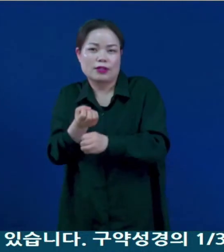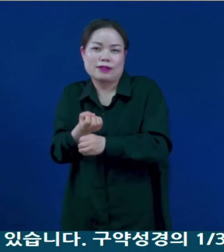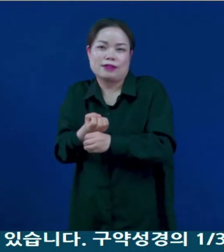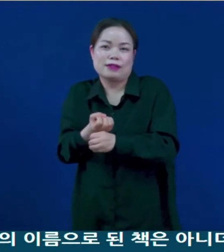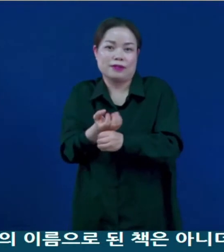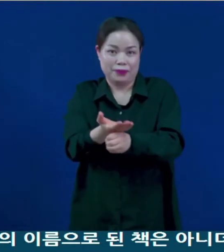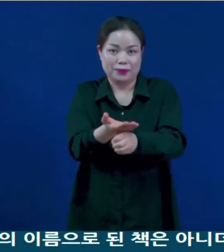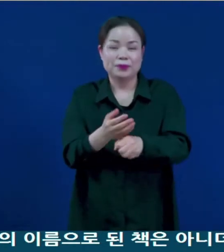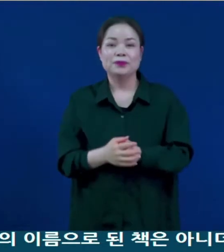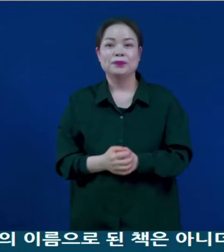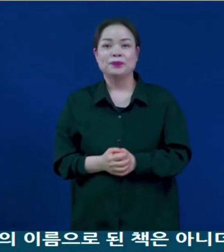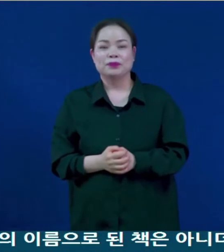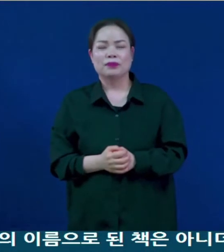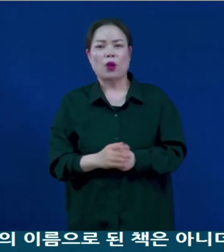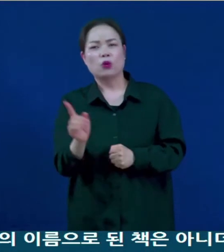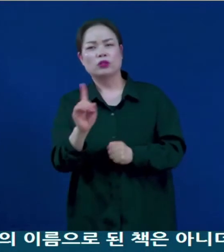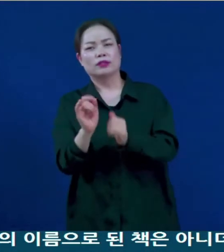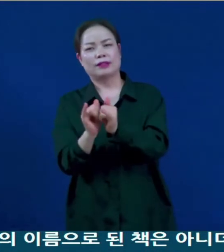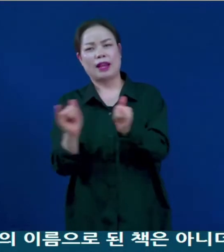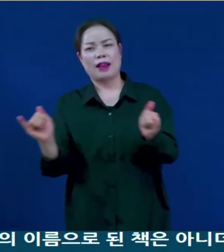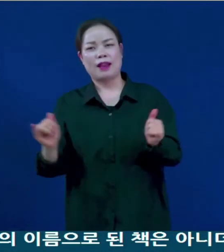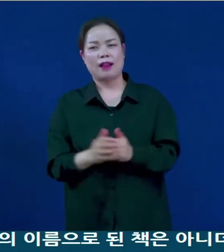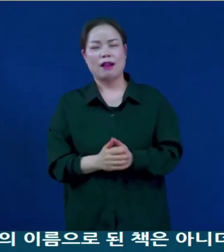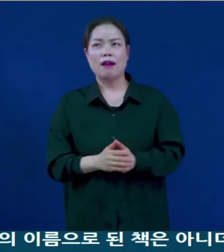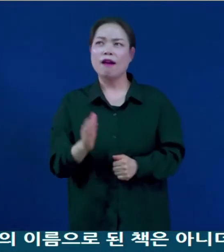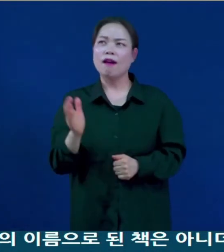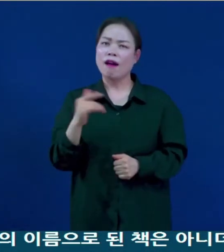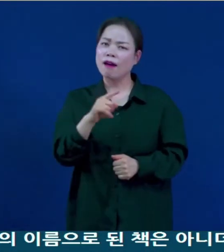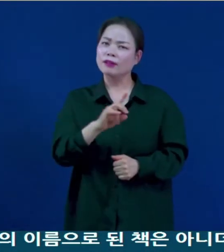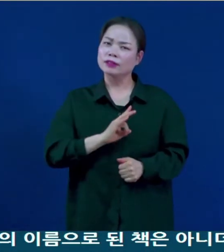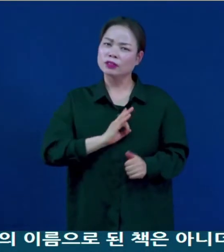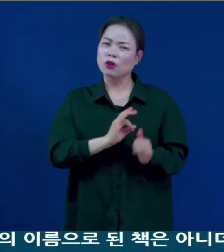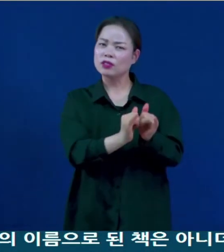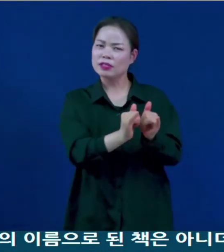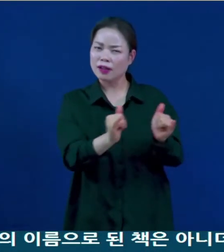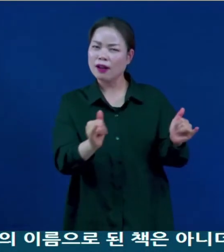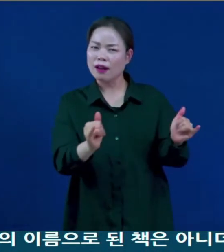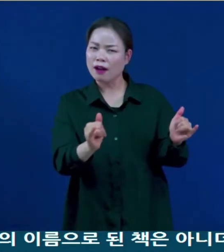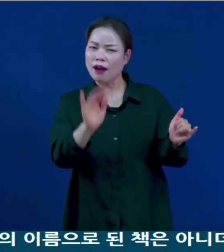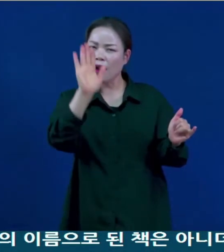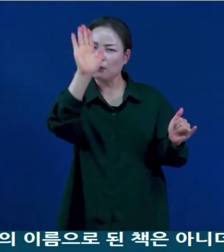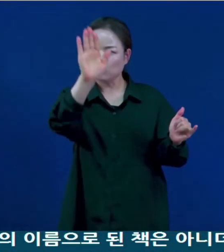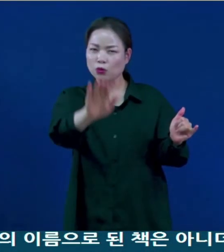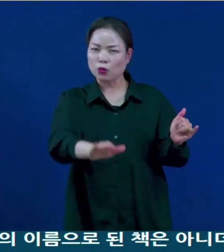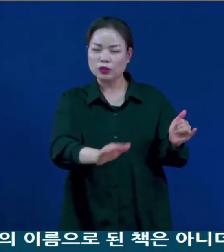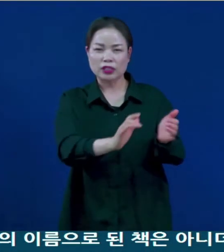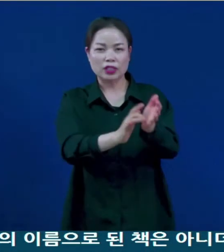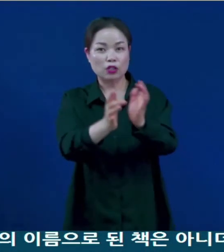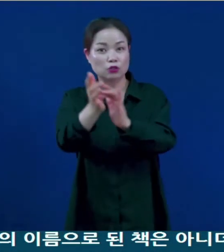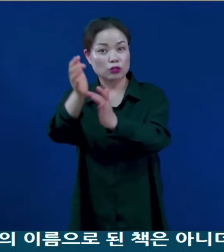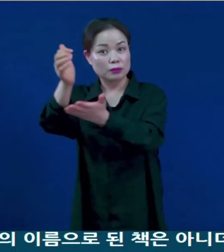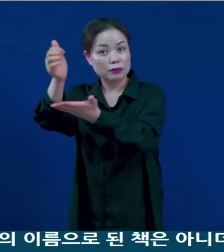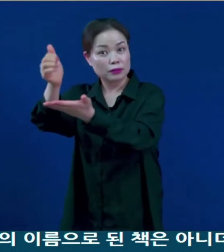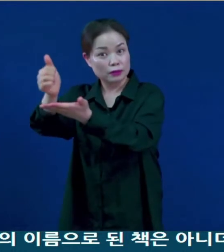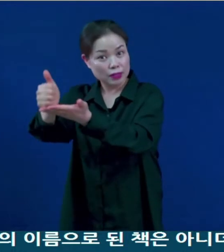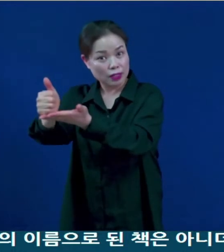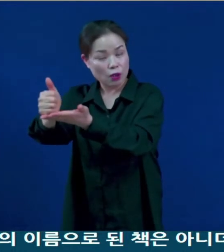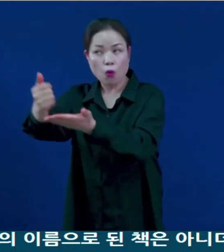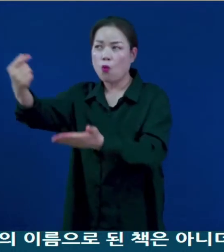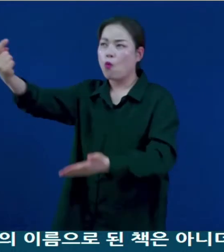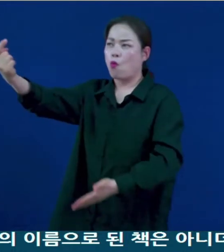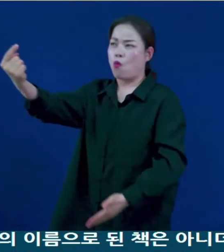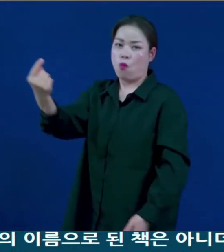전해졌습니다. 어떤 사람들은 그 선지자들이 앞으로 예수님께서